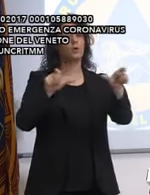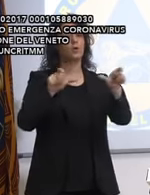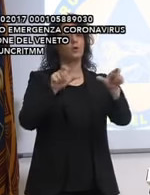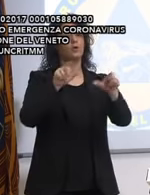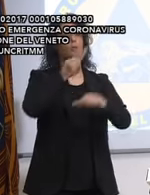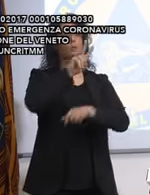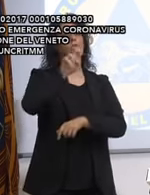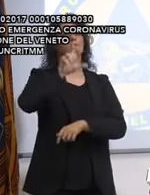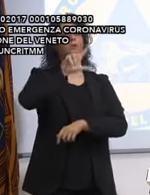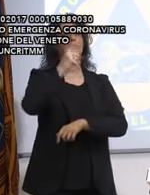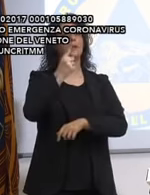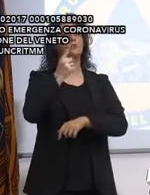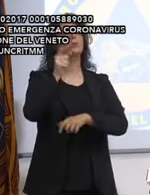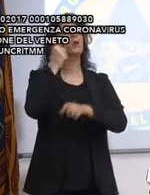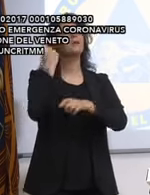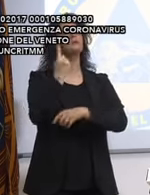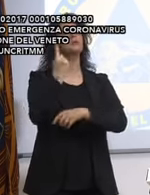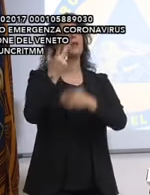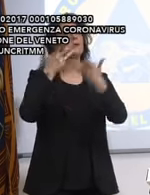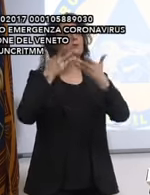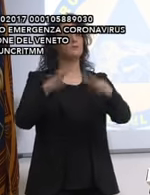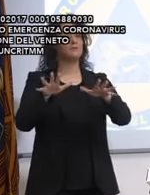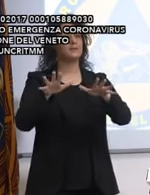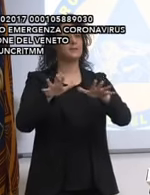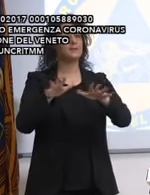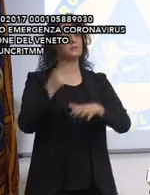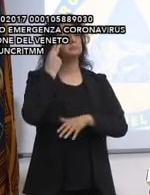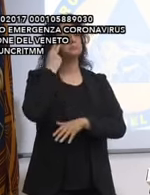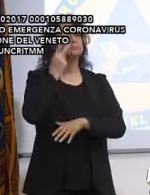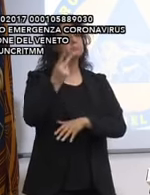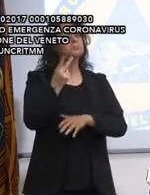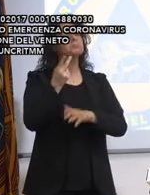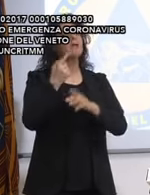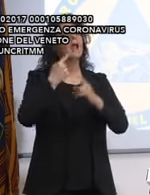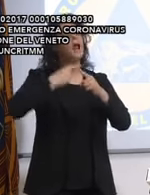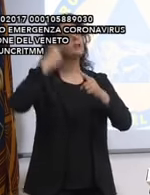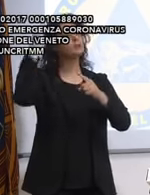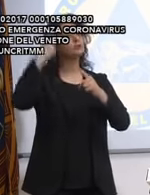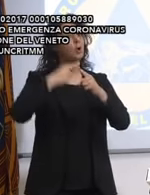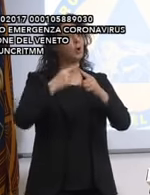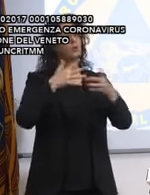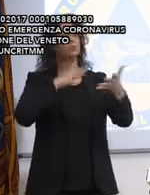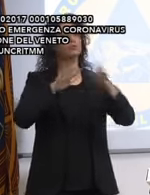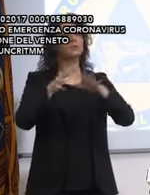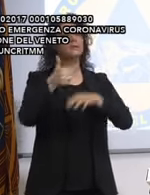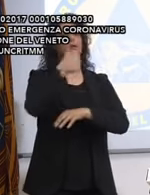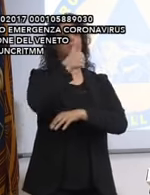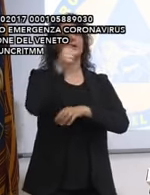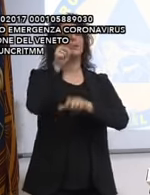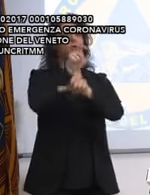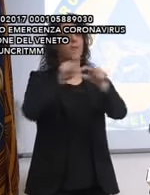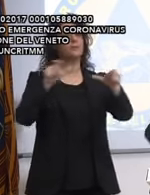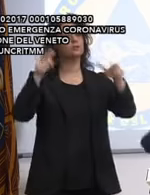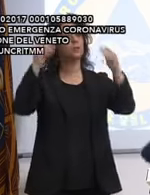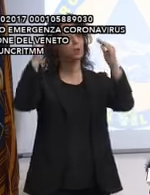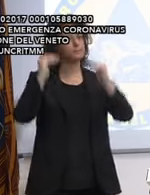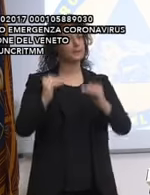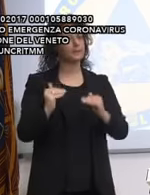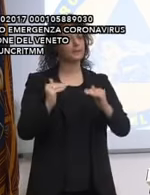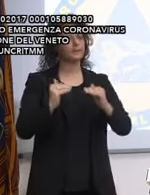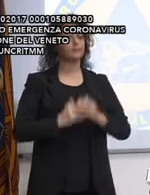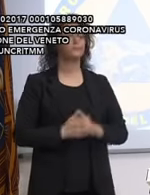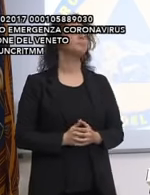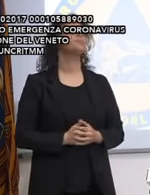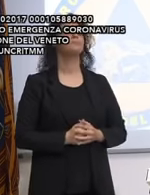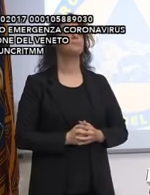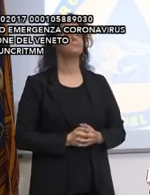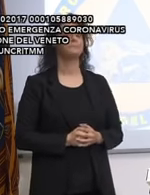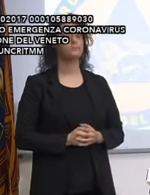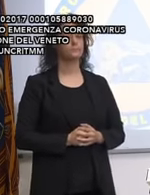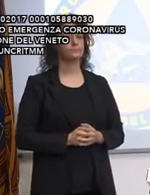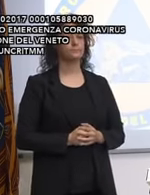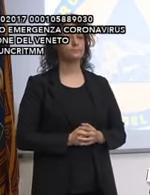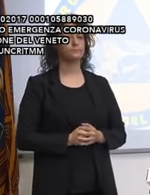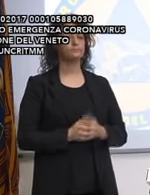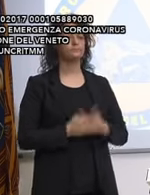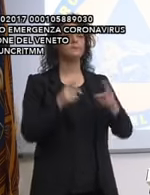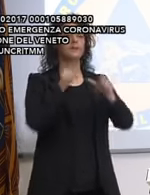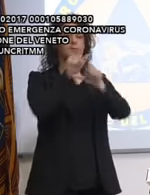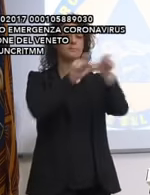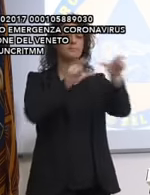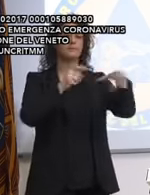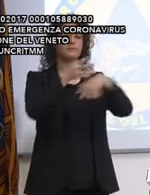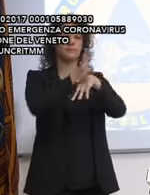un dato che cala quantomeno di un centinaio al giorno, meno 231 rispetto a ieri. Il numero